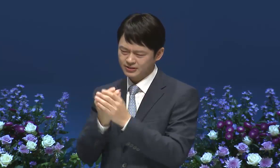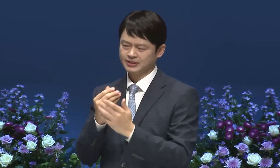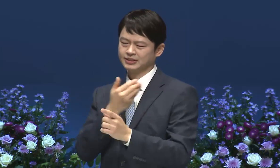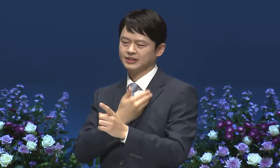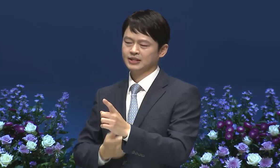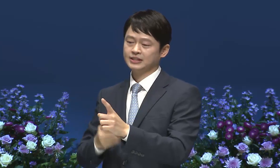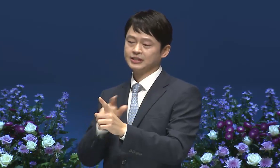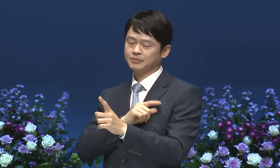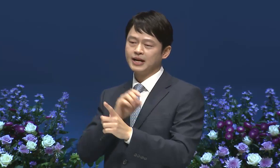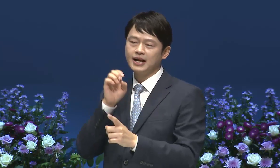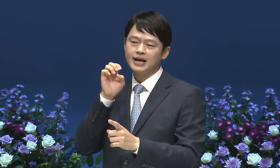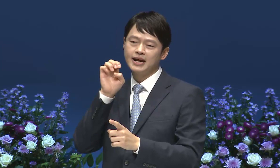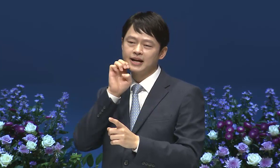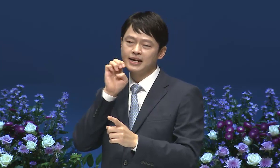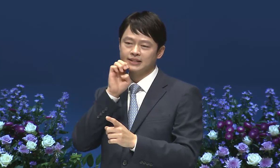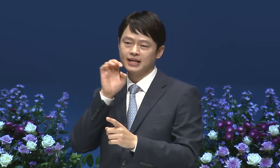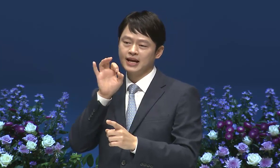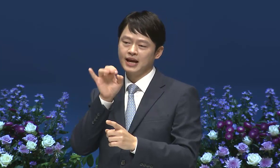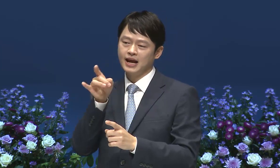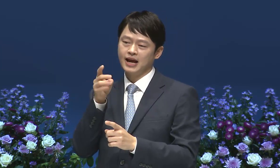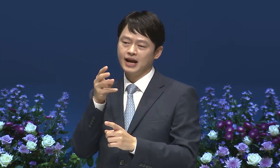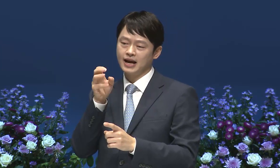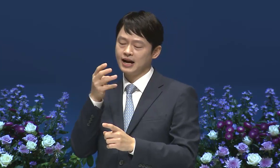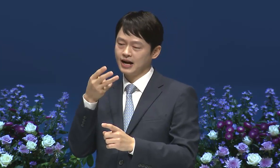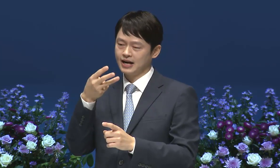그 또 목회자 자녀뿐만 아니라